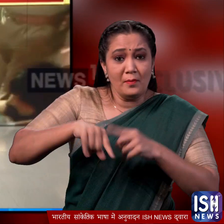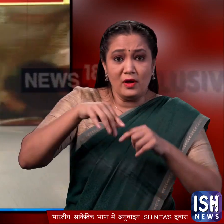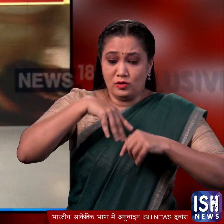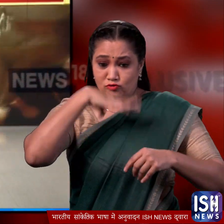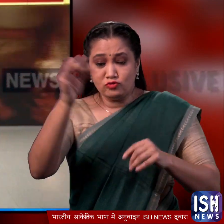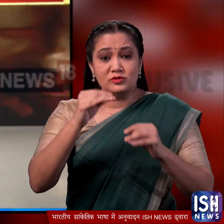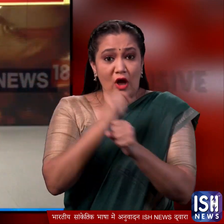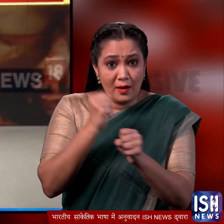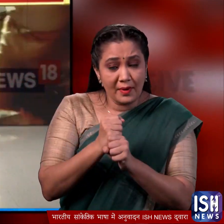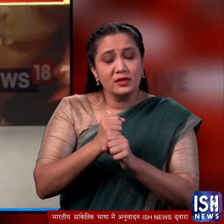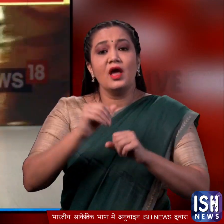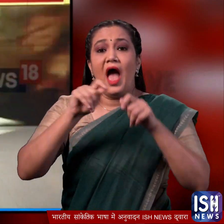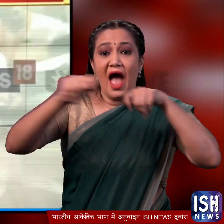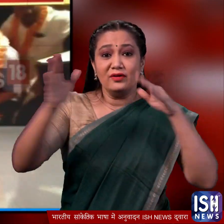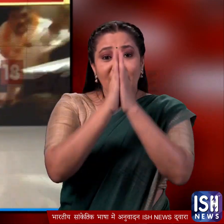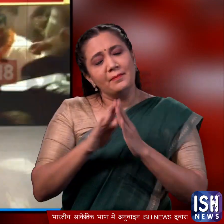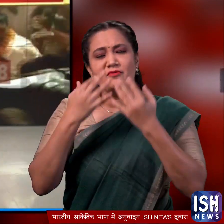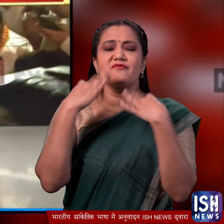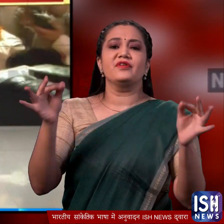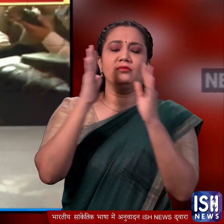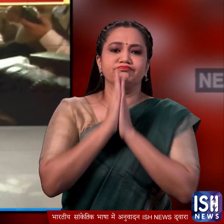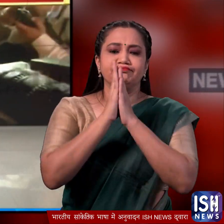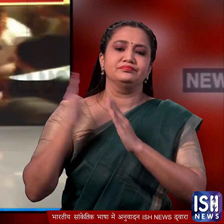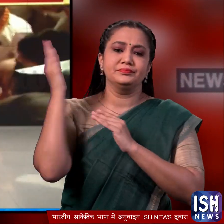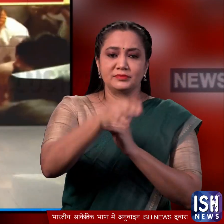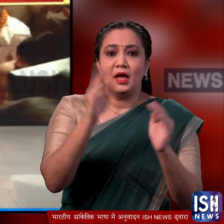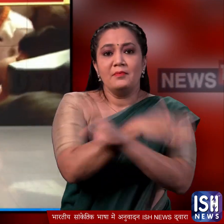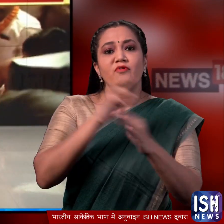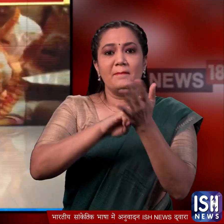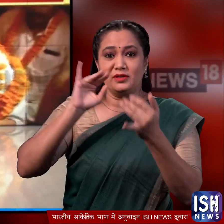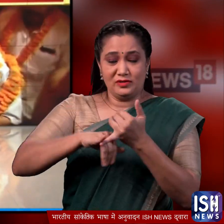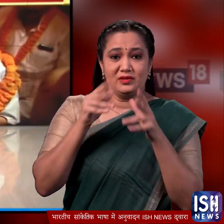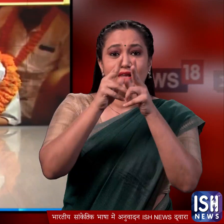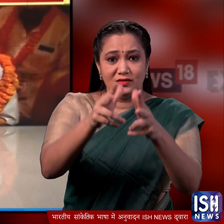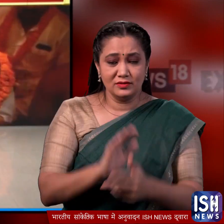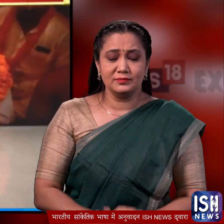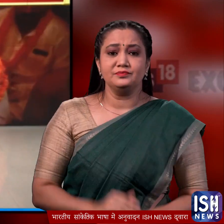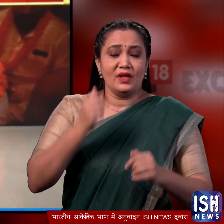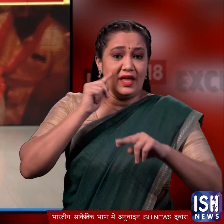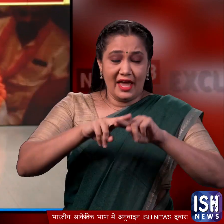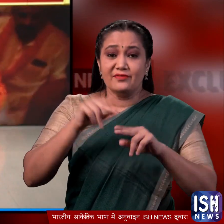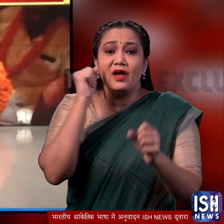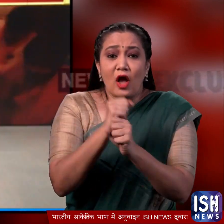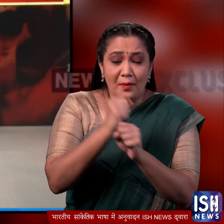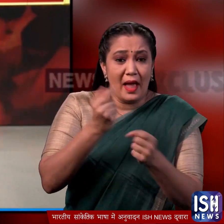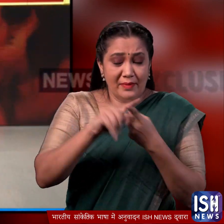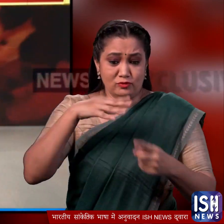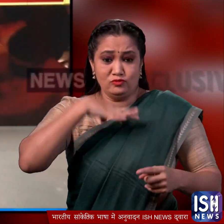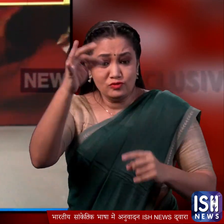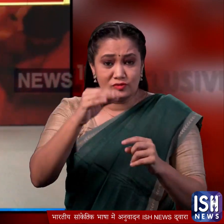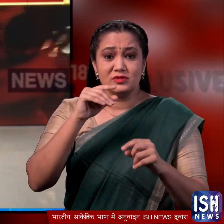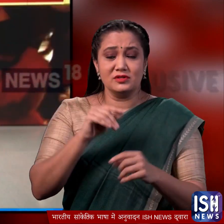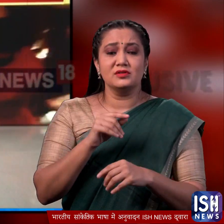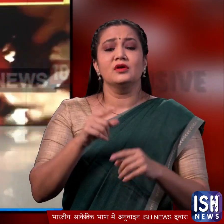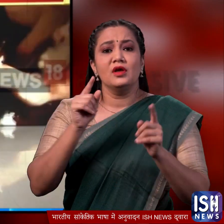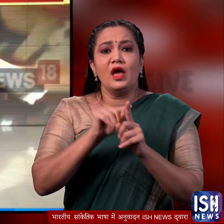में मुफ्त दर्शन करवाने का। इससे पहले दिल्ली के डिप्टी सीएम मनीष सिसोदिया ने ऐलान किया था कि राज्य में उनकी पार्टी की सरकार बनते ही लोगों